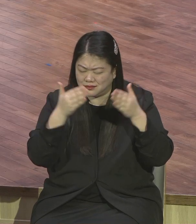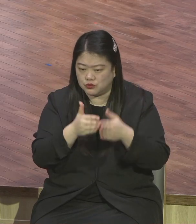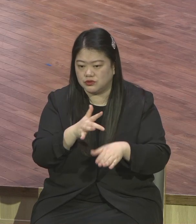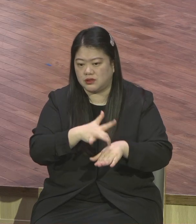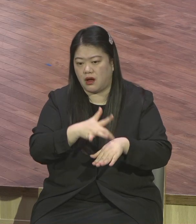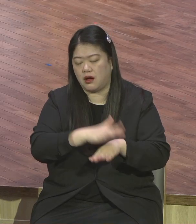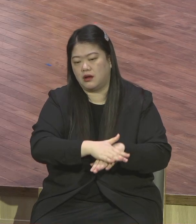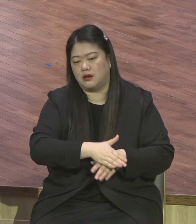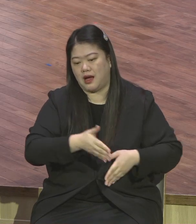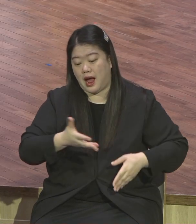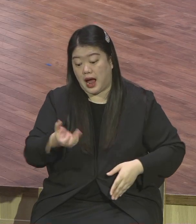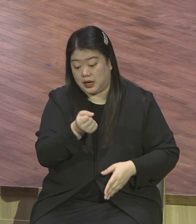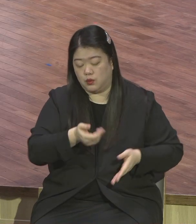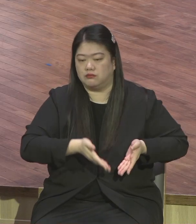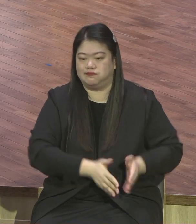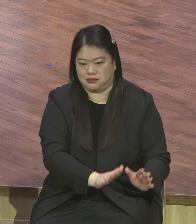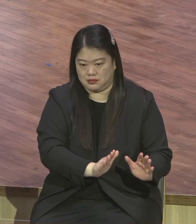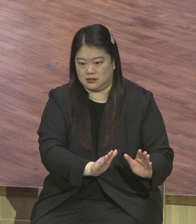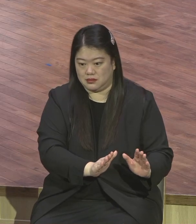있어요.